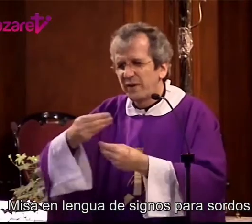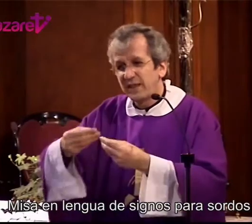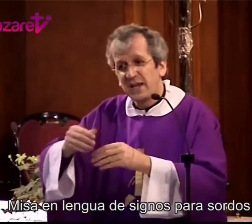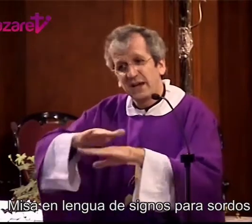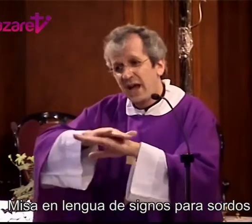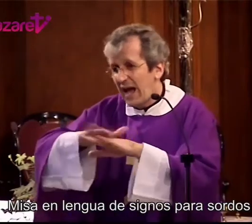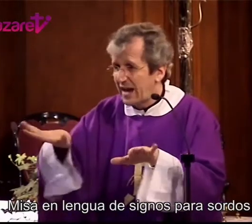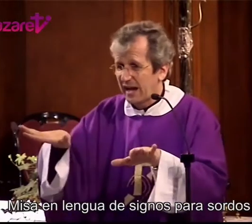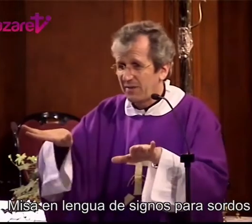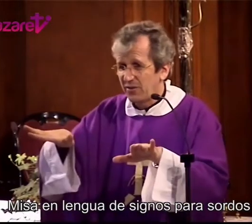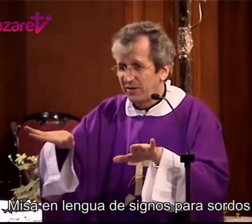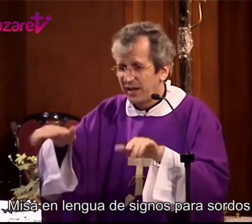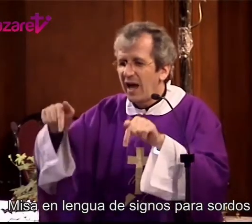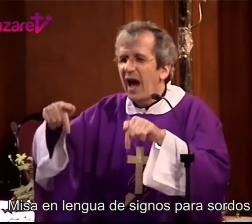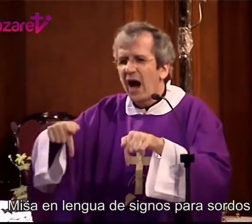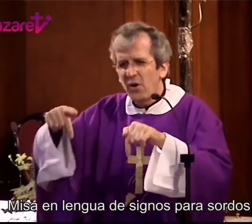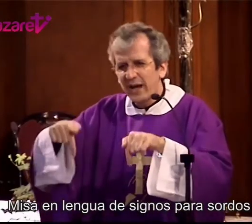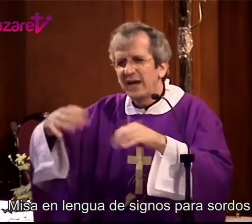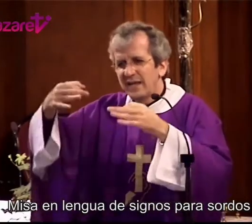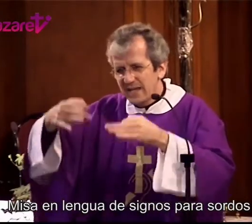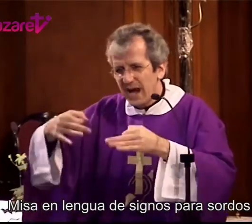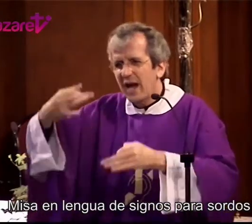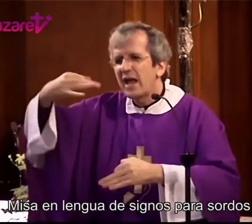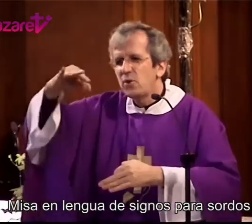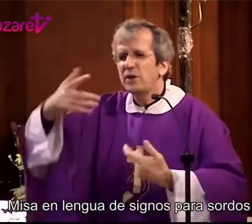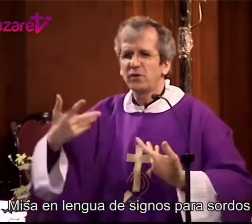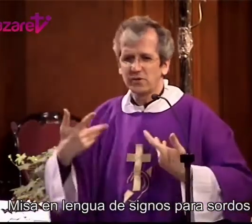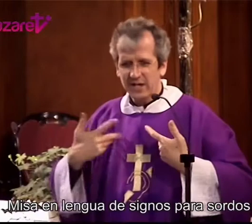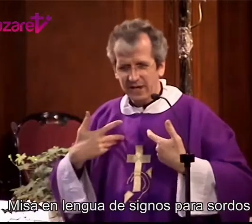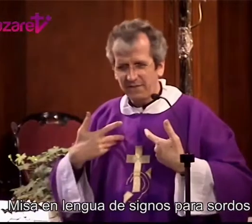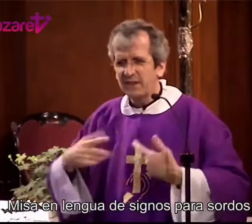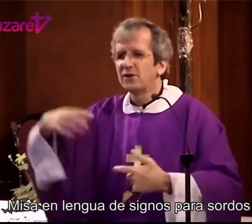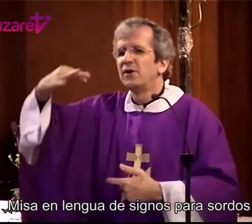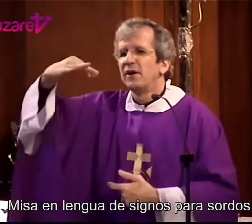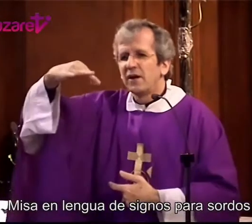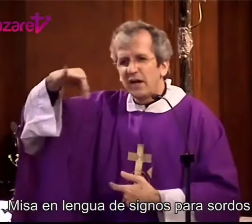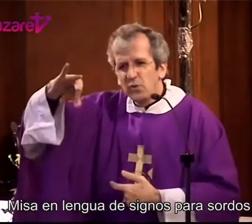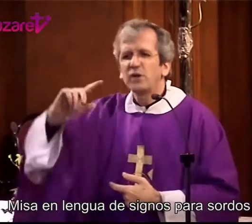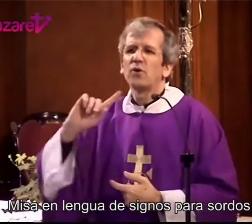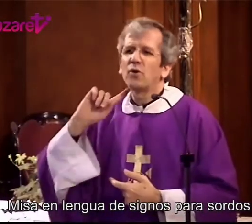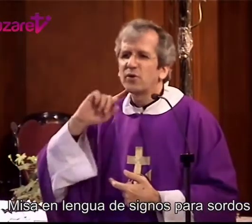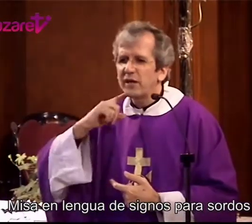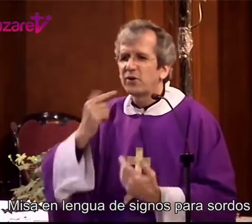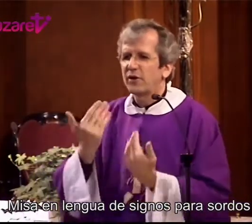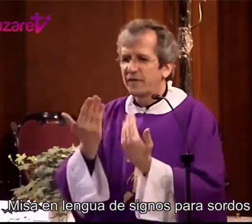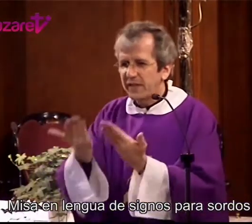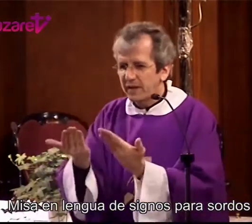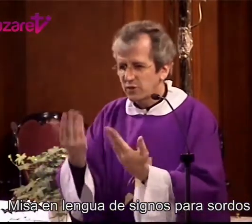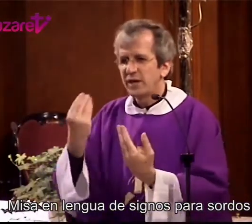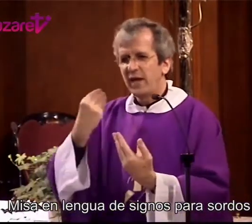hacían, han acabado, ¿eh? Ahora ya el único sacrificio, el único cordero que ofreceremos es